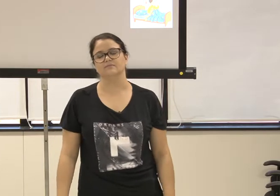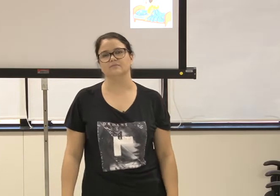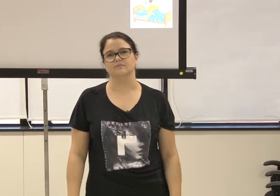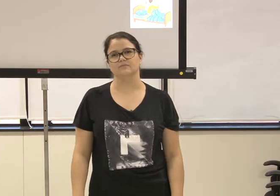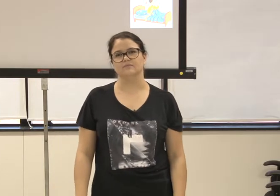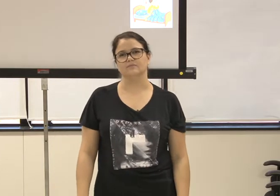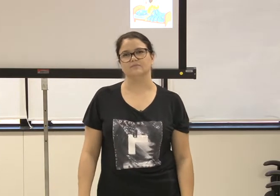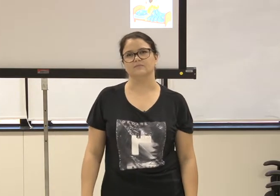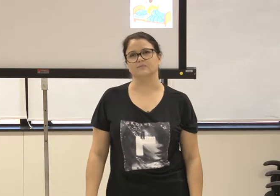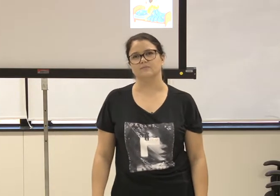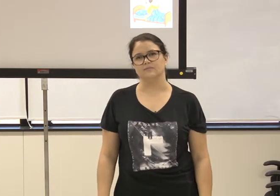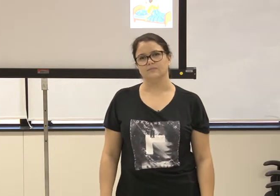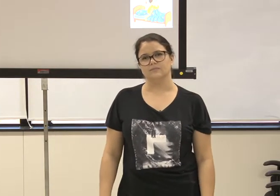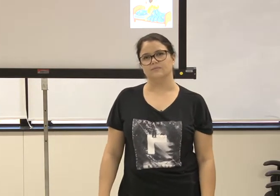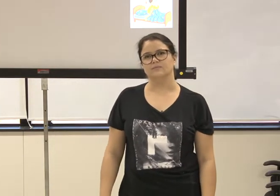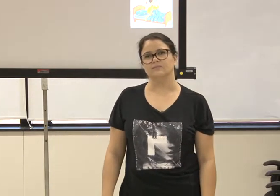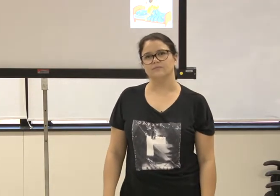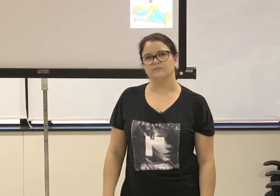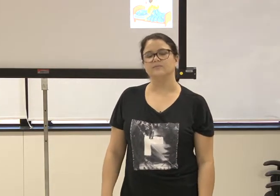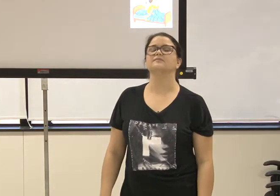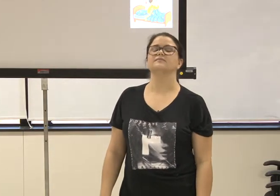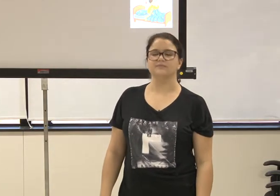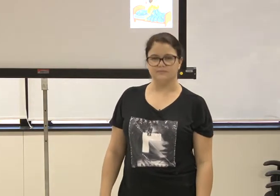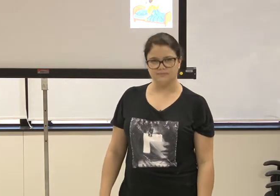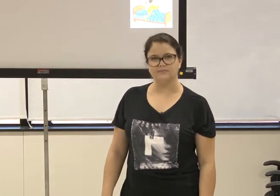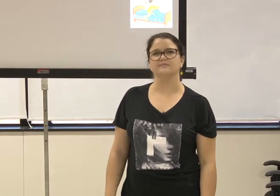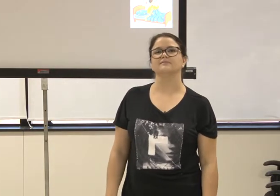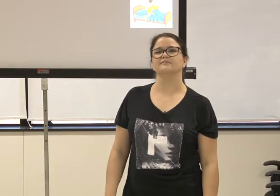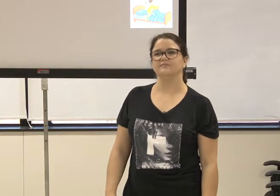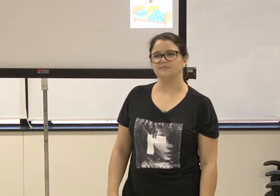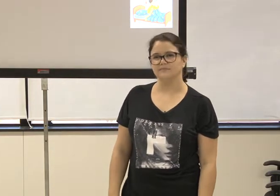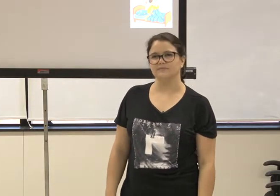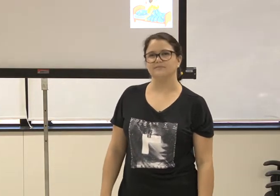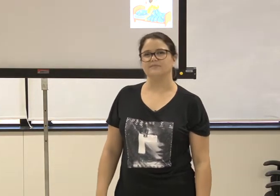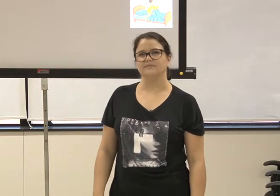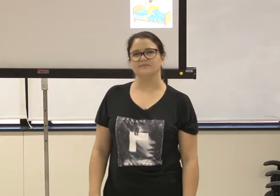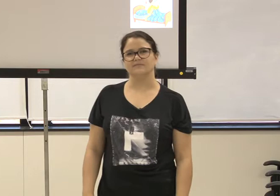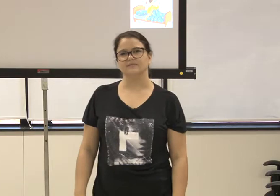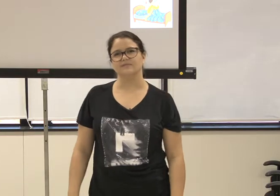uma gíria, é o playboy. Sim. Isso, não, aqui o carro, né?